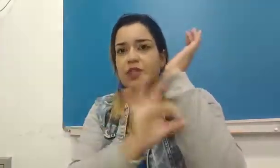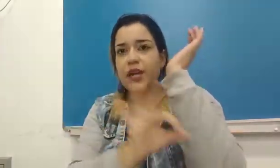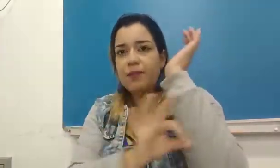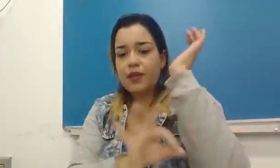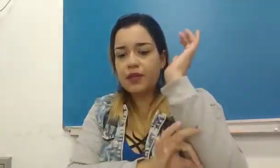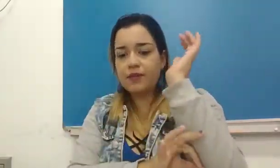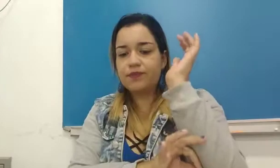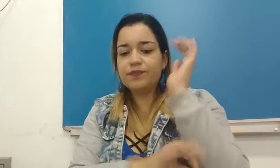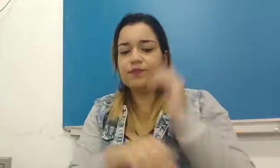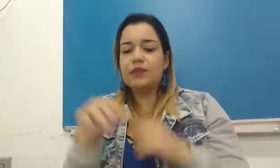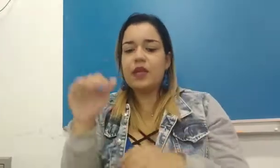jabuticabeira,